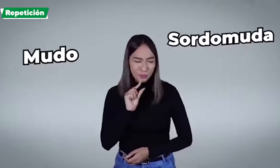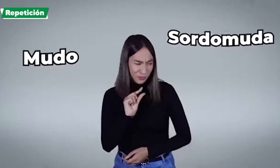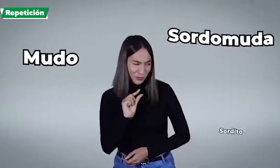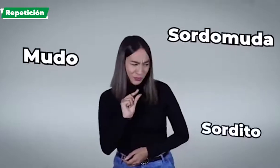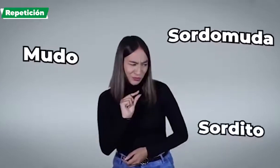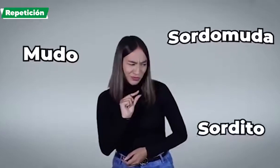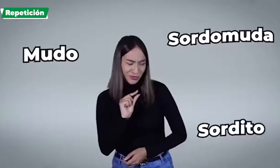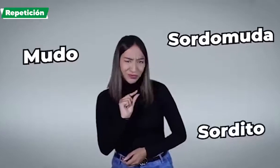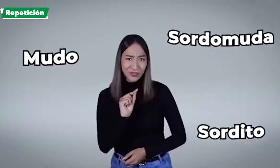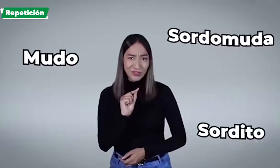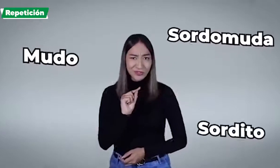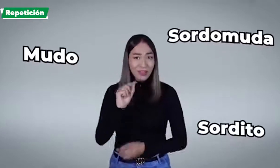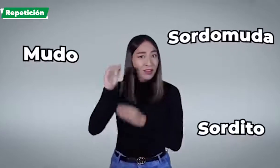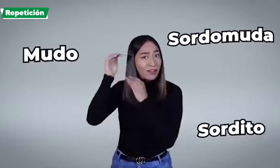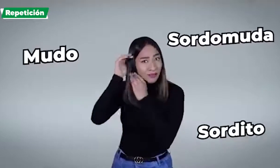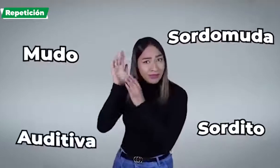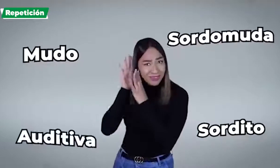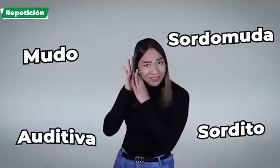Sordito